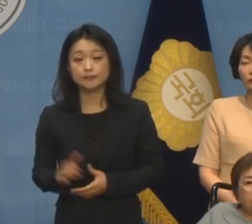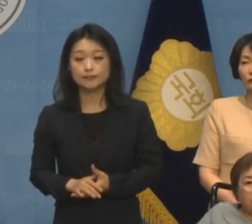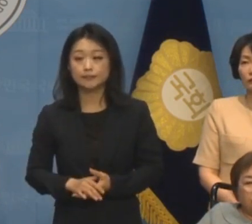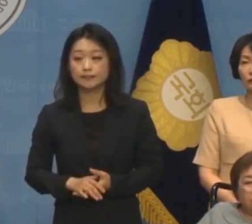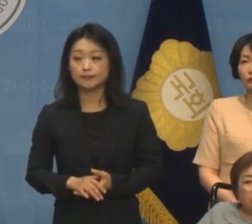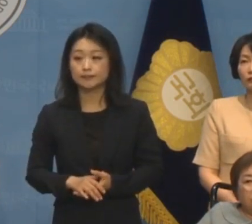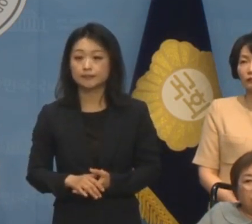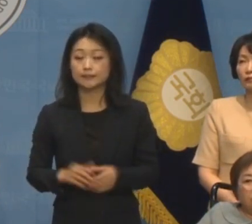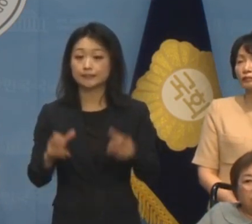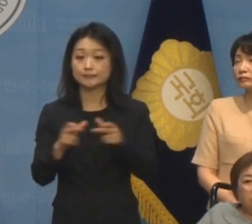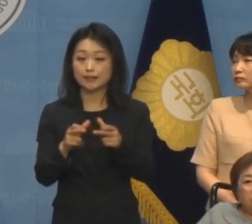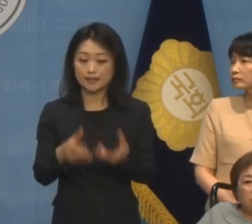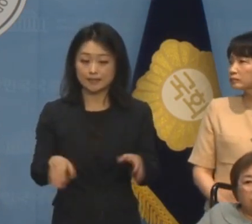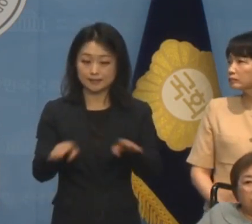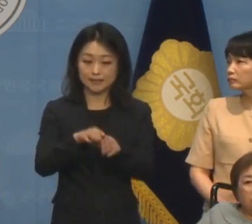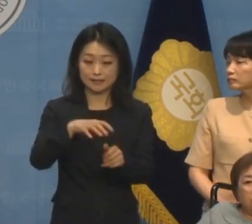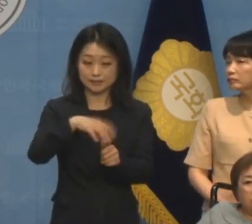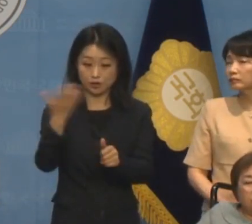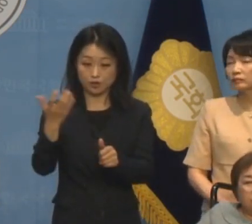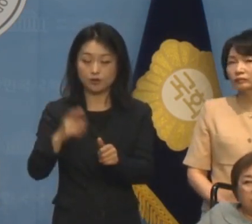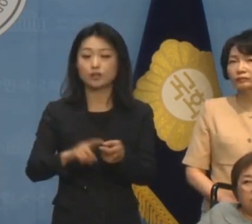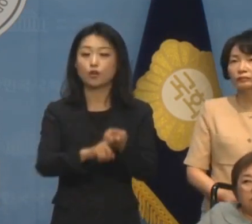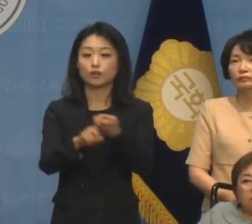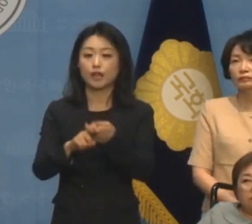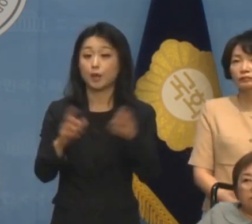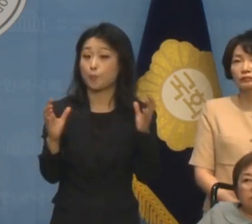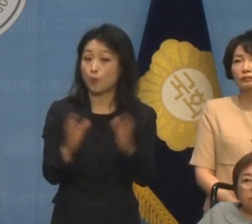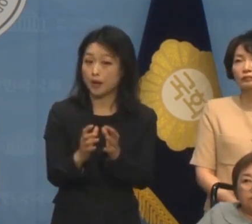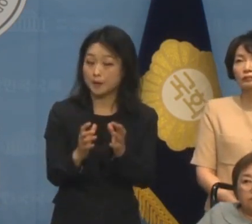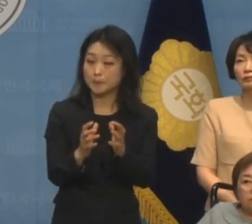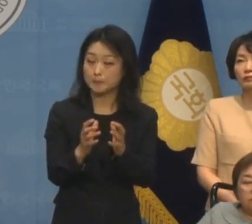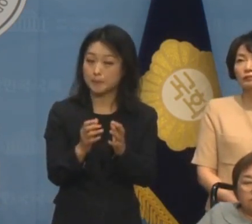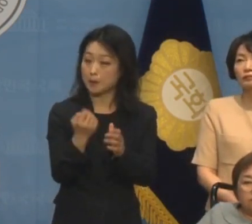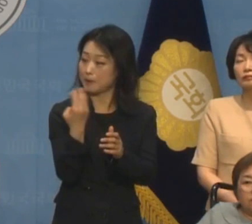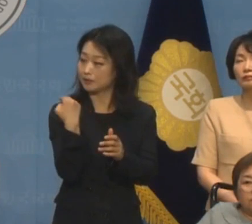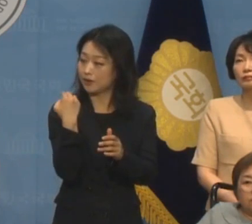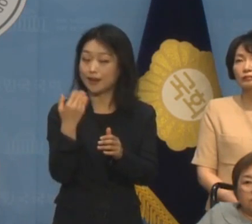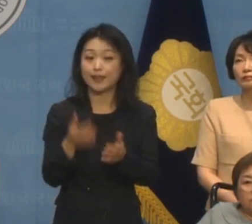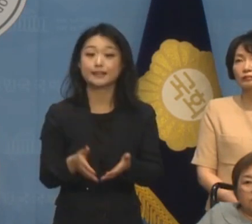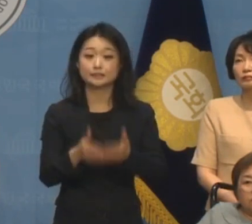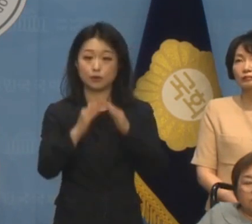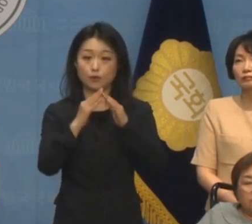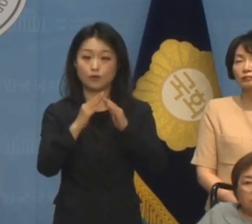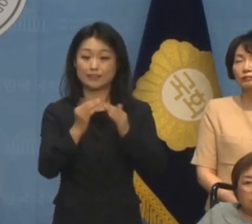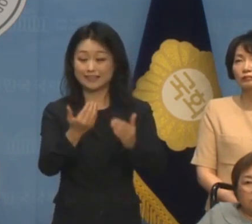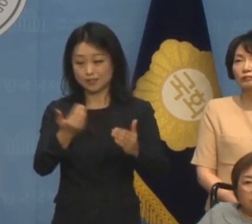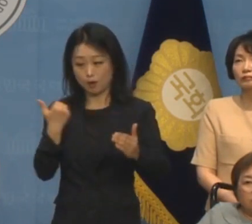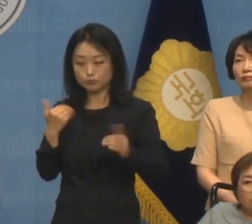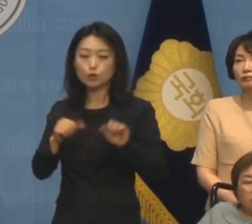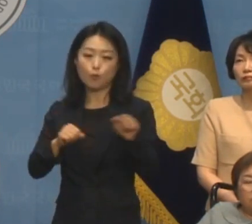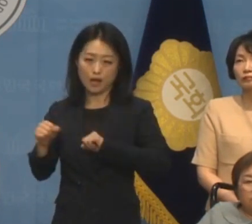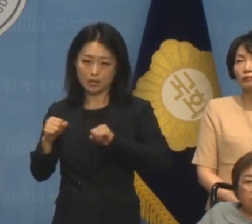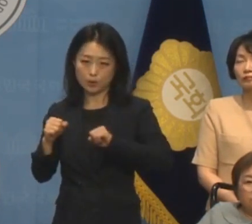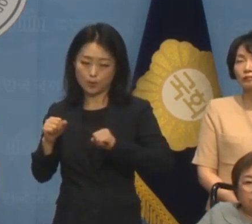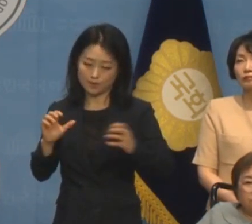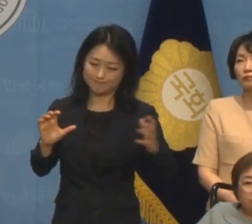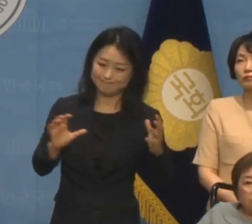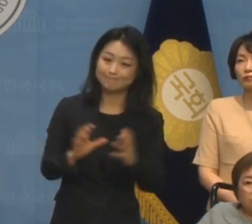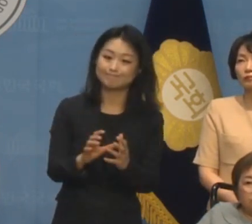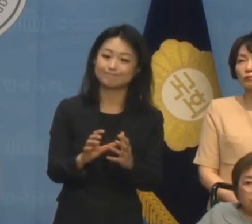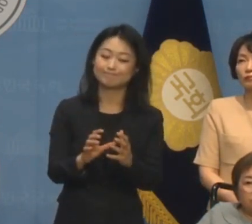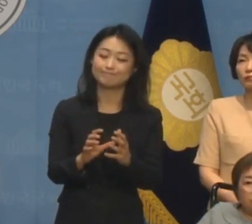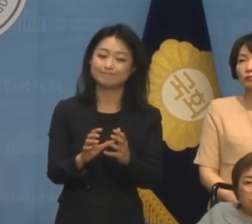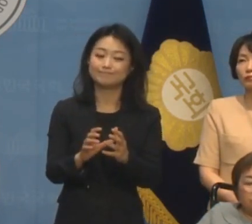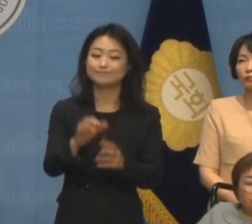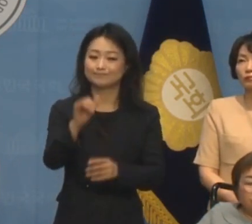전국탈시설연대 모임은 생긴 지 별로 안 됐지만 그 전부터 활동하고 있는 사람들 탈시설